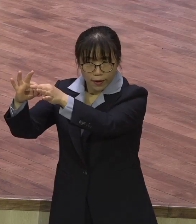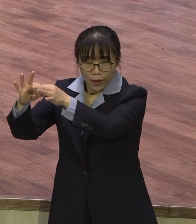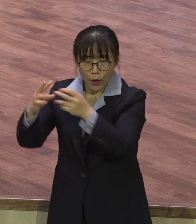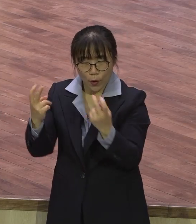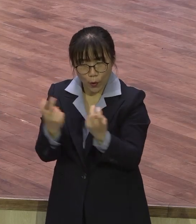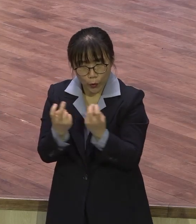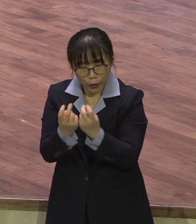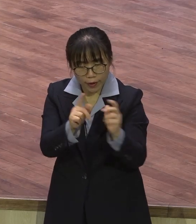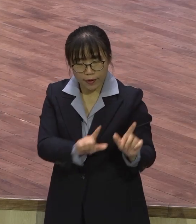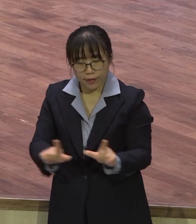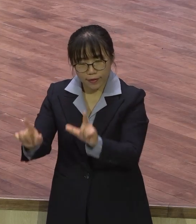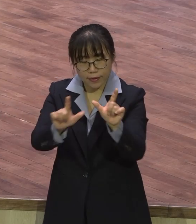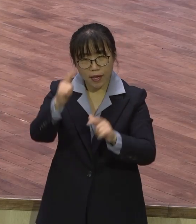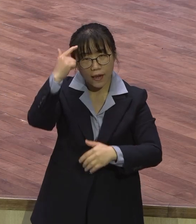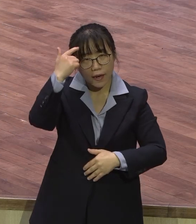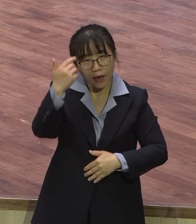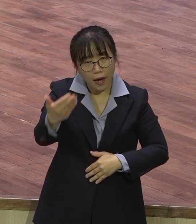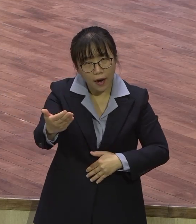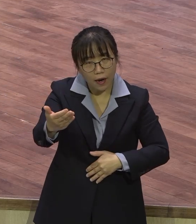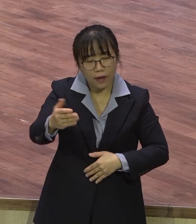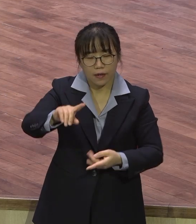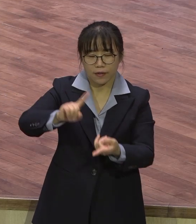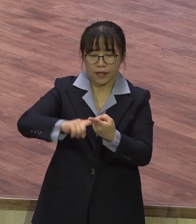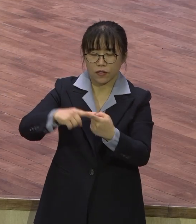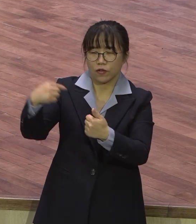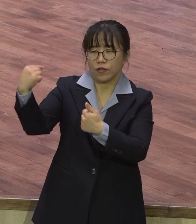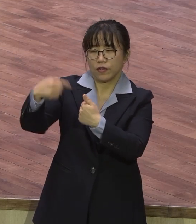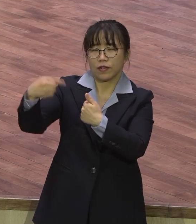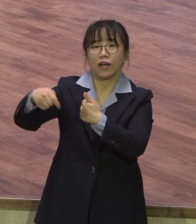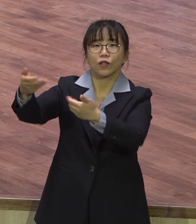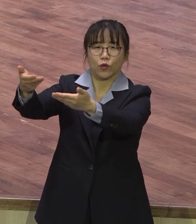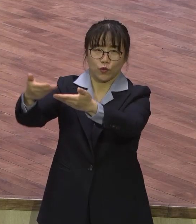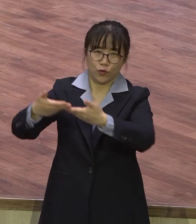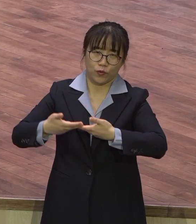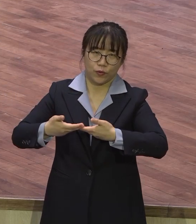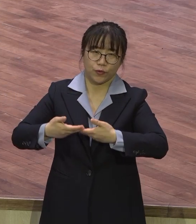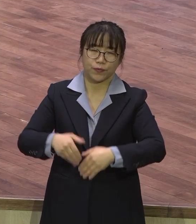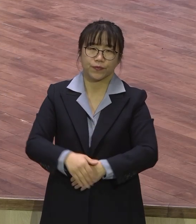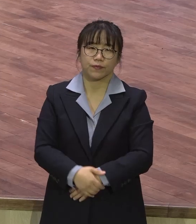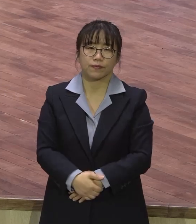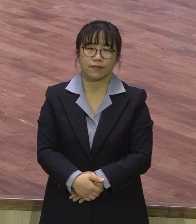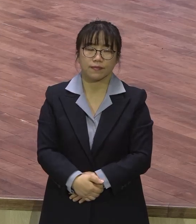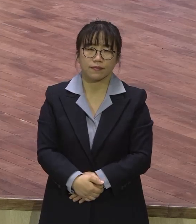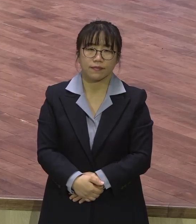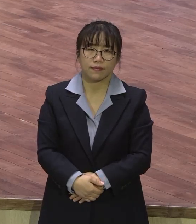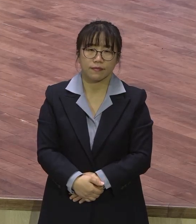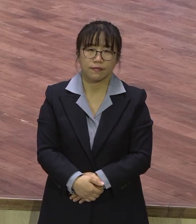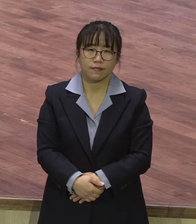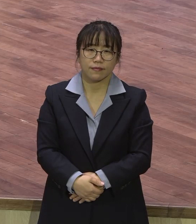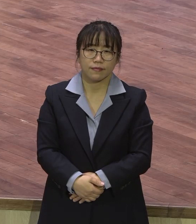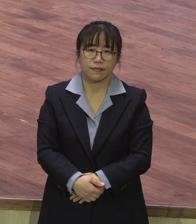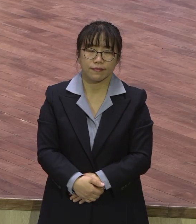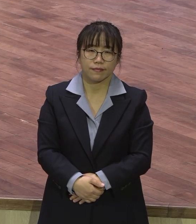살아가야 될 것인가를 게시해 주는 하나님의 가르침 이게 율법이에요 우리가